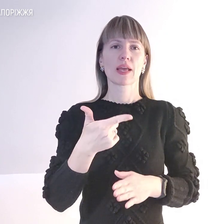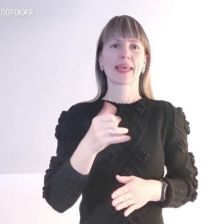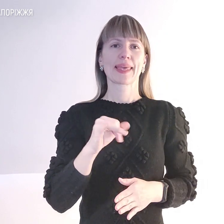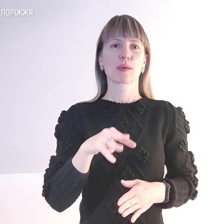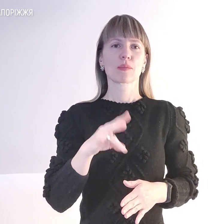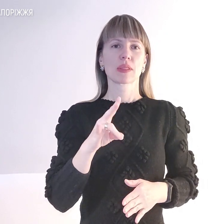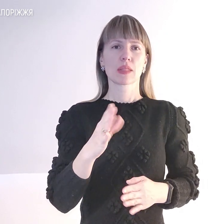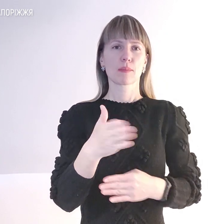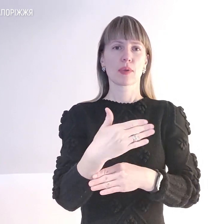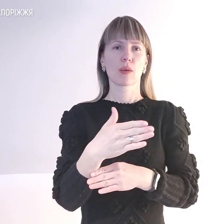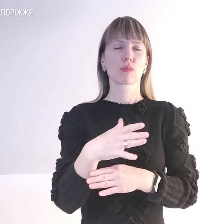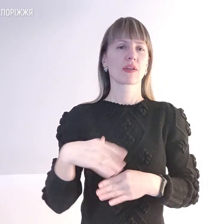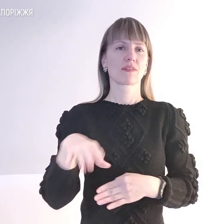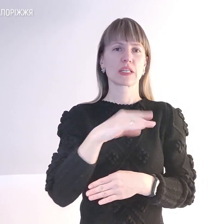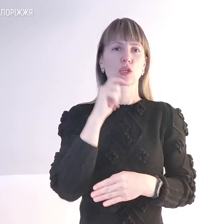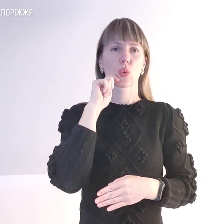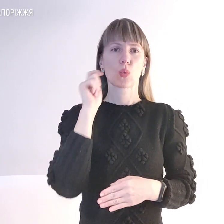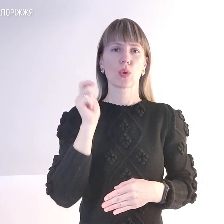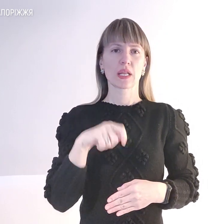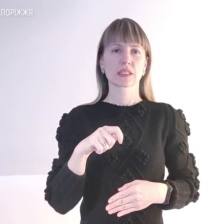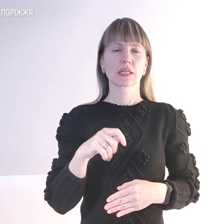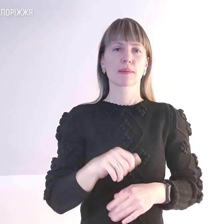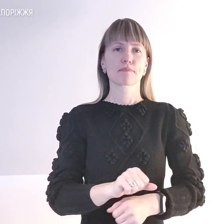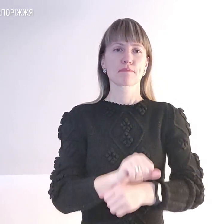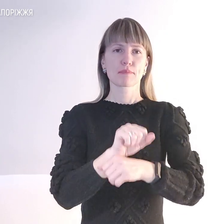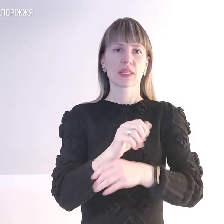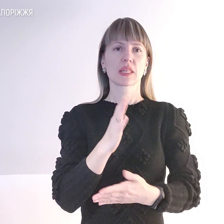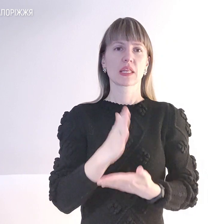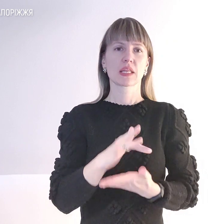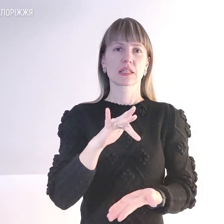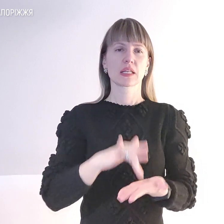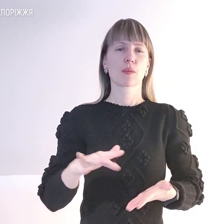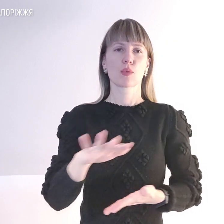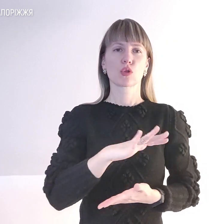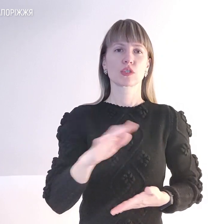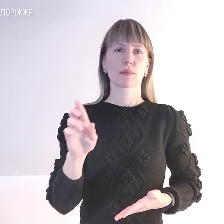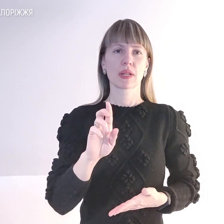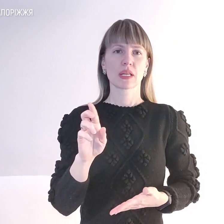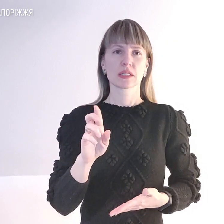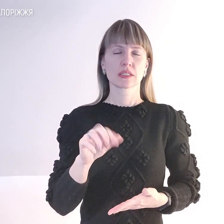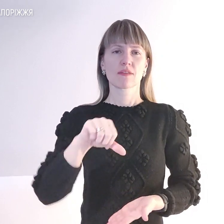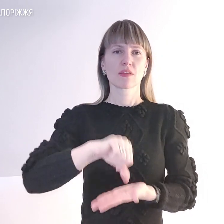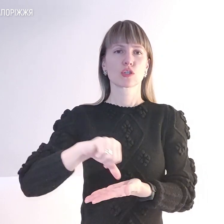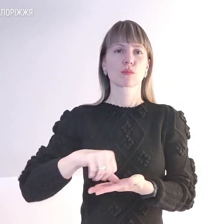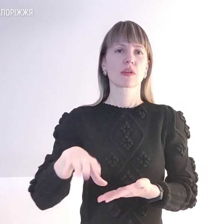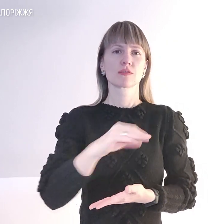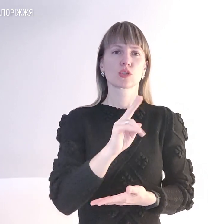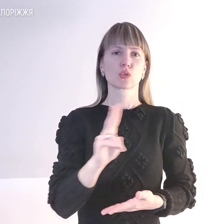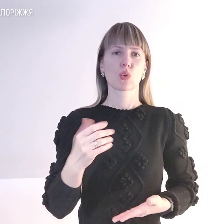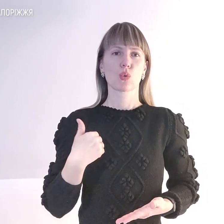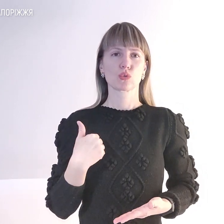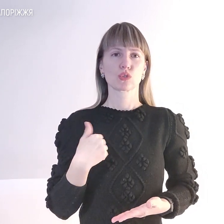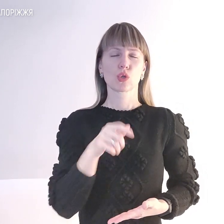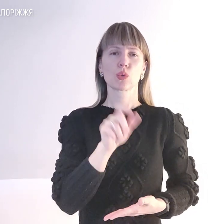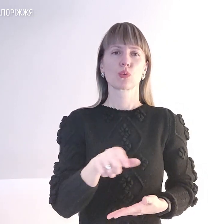Прапори в нас скрізь українське. Мітинг відбувається на центральній площі Бердянська. Виступають всі охочі. Люди дружньо